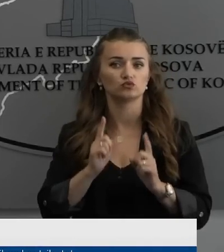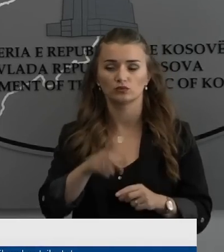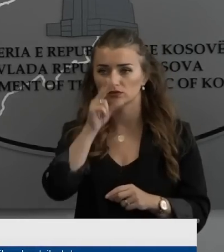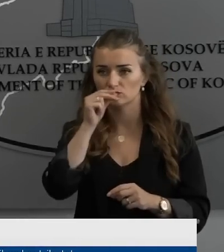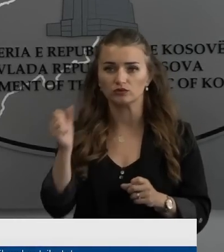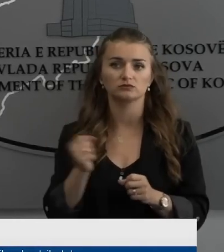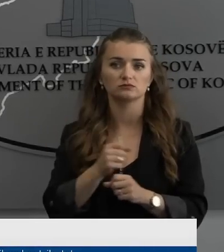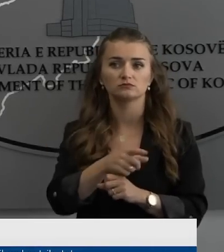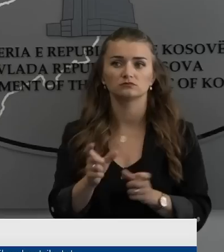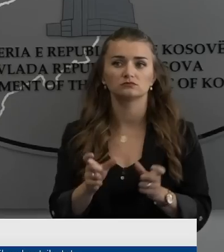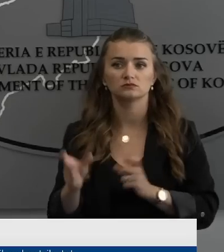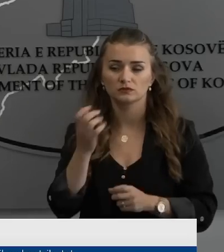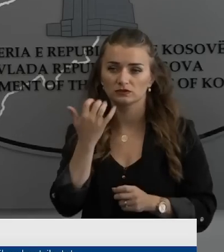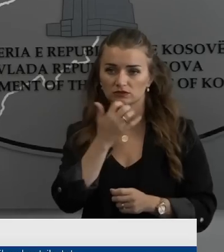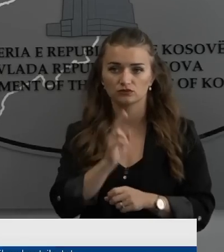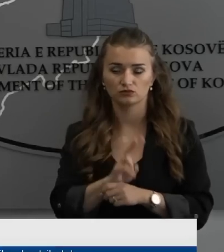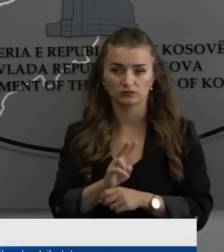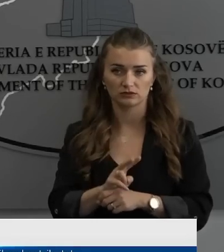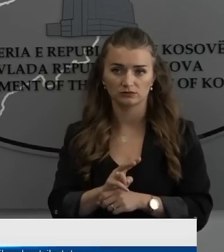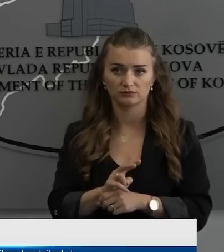që